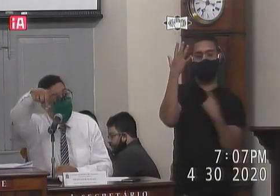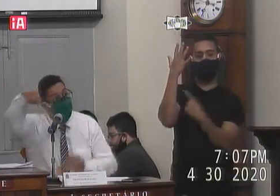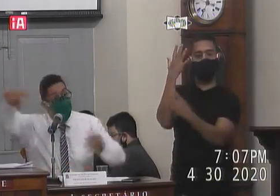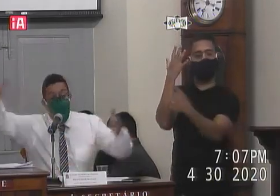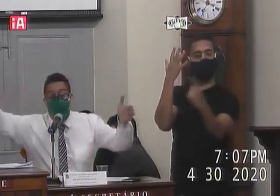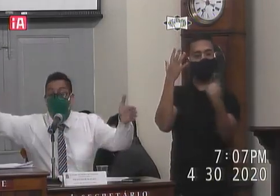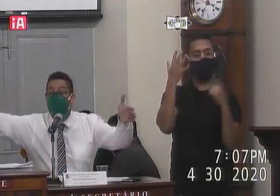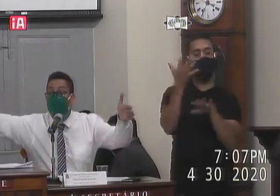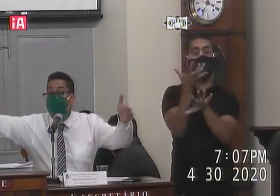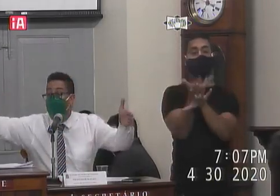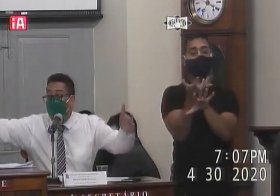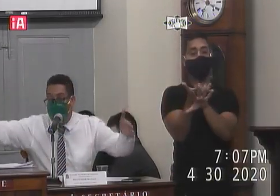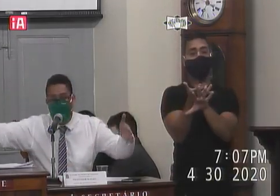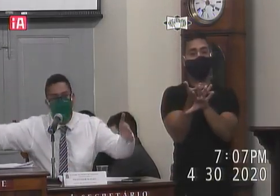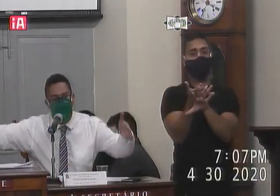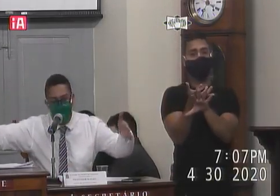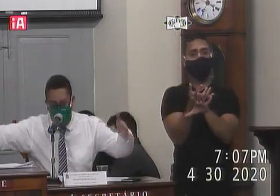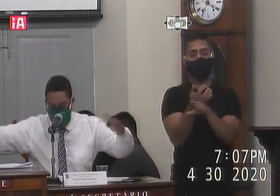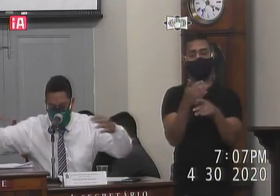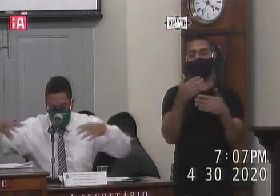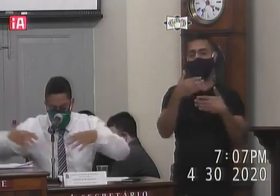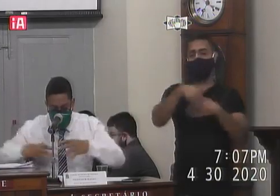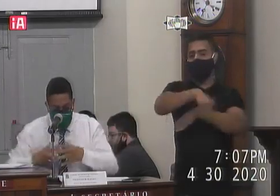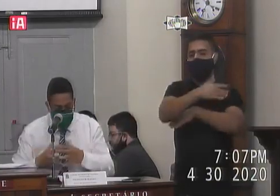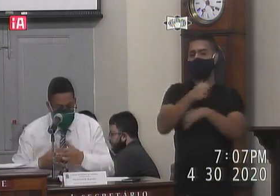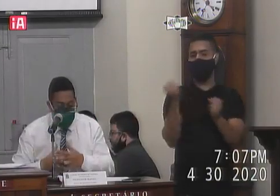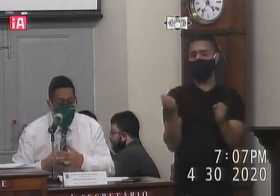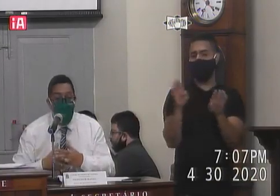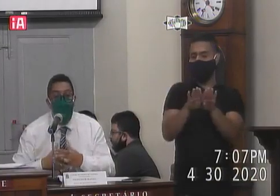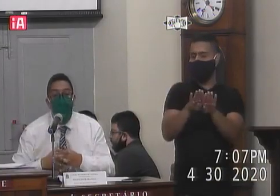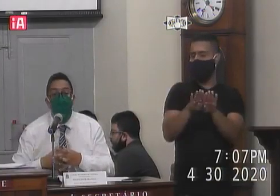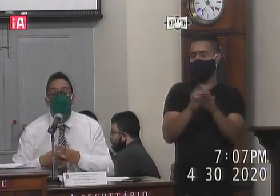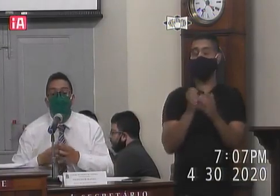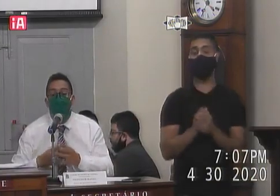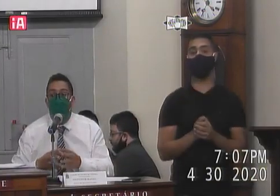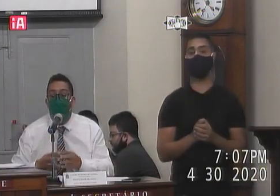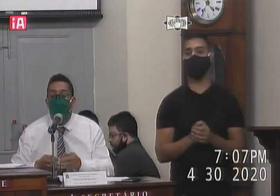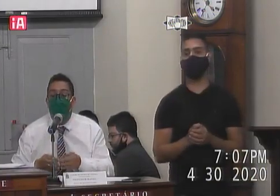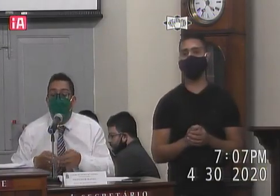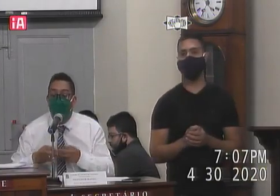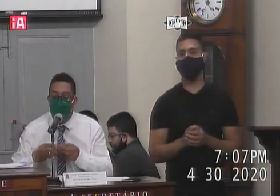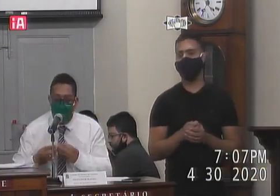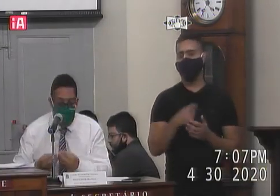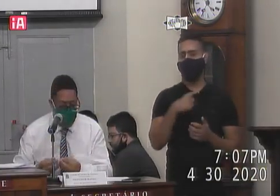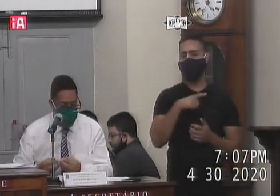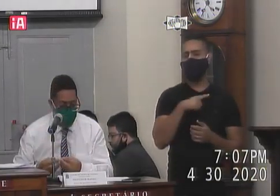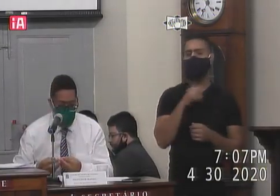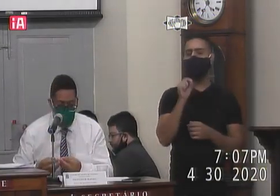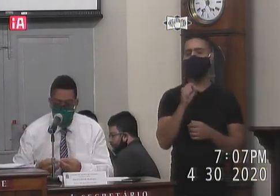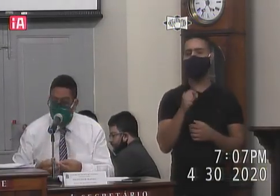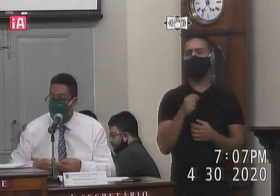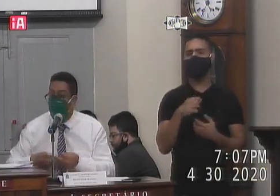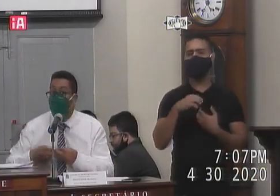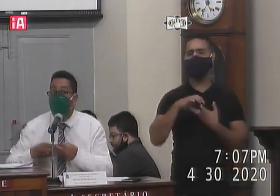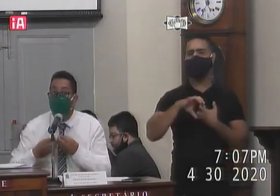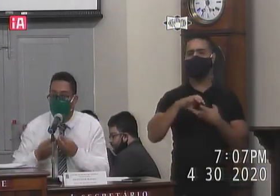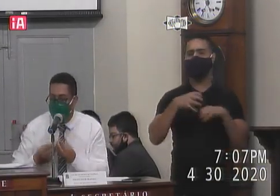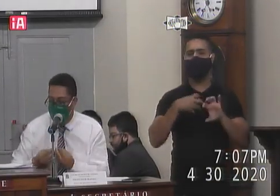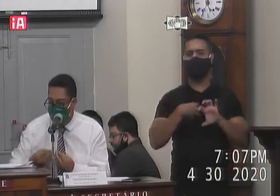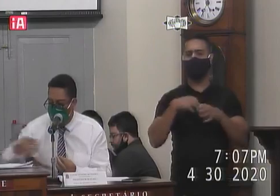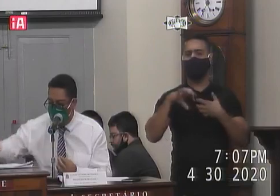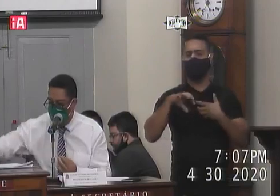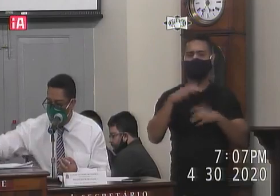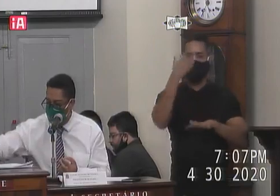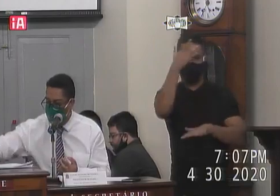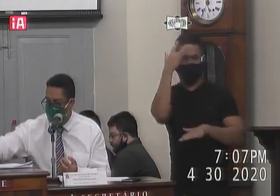jardim, sem que aquela rua esteja aberta? Então, é você ter um pouco de empatia, se colocar